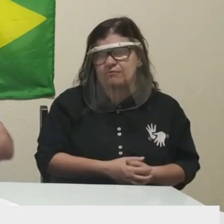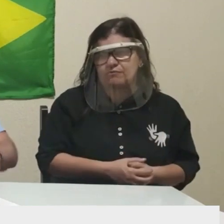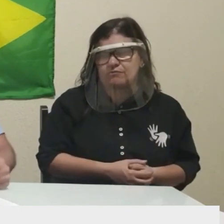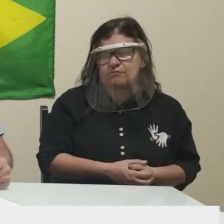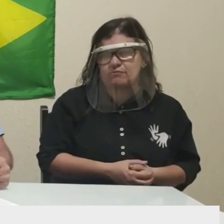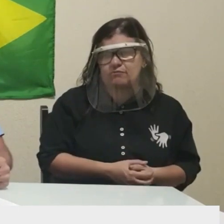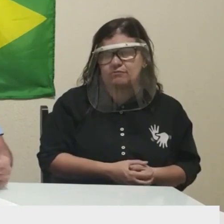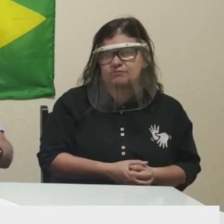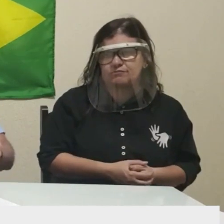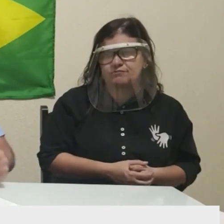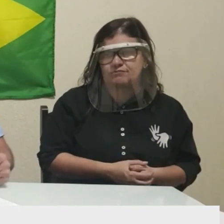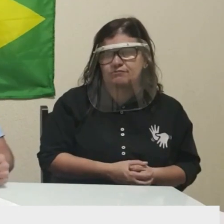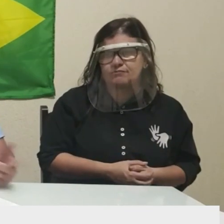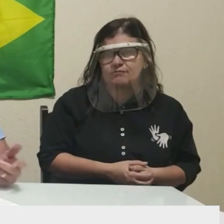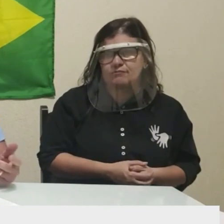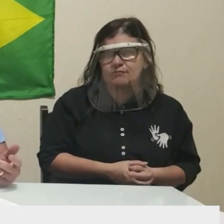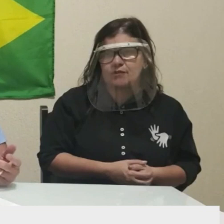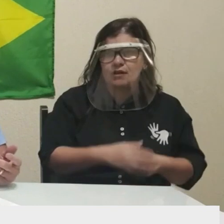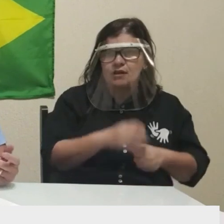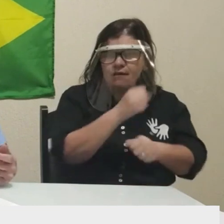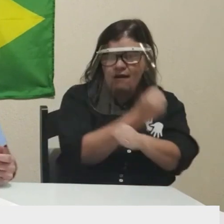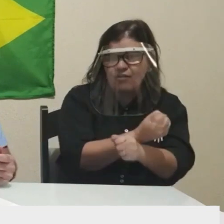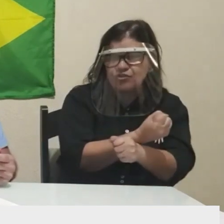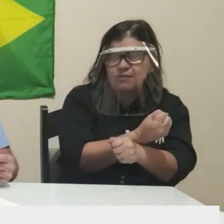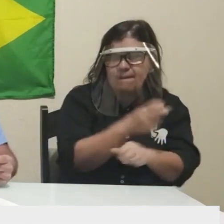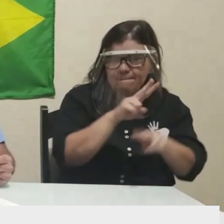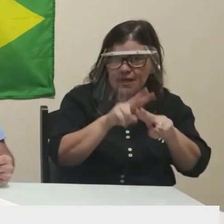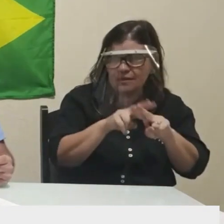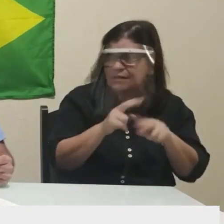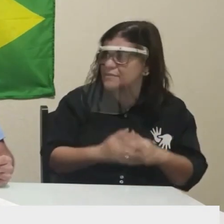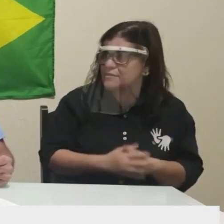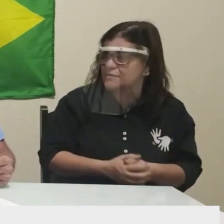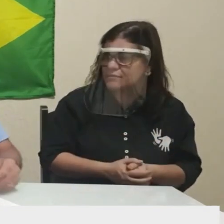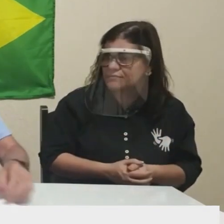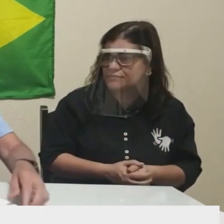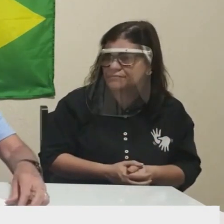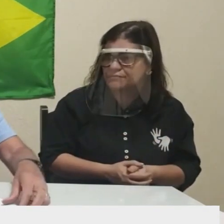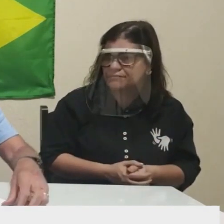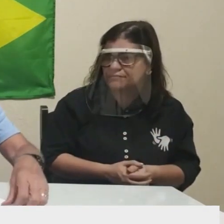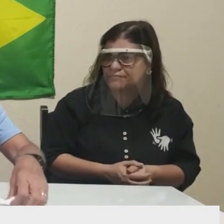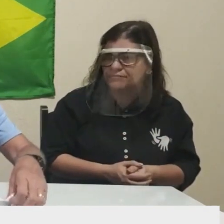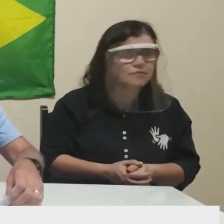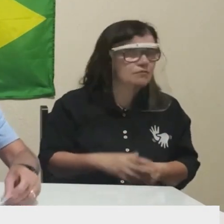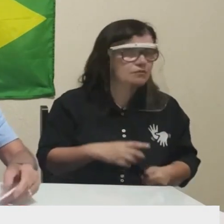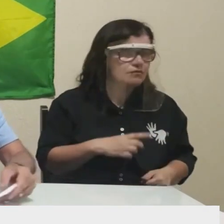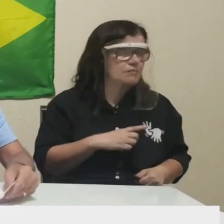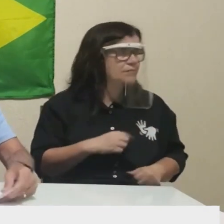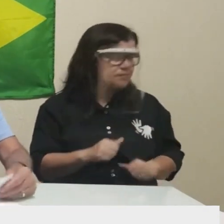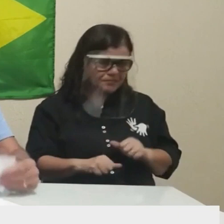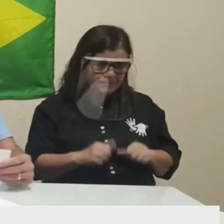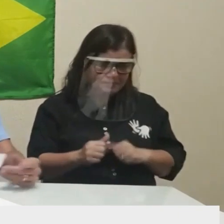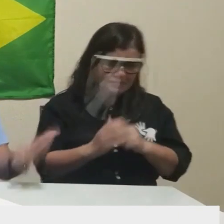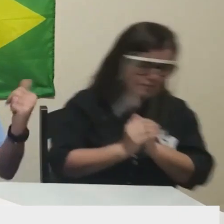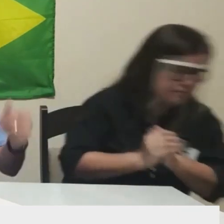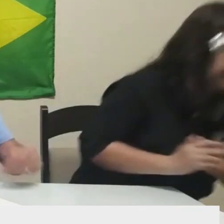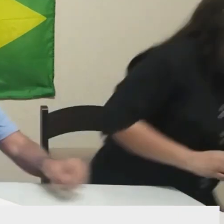não algemasse alguém, tinha uma pena para ele. Uma coisa, mano? Não, tinha gente, adolescente nadando que foi